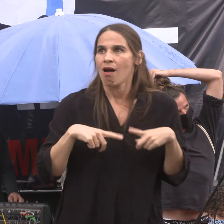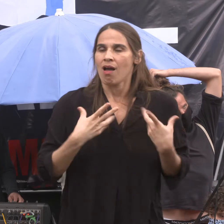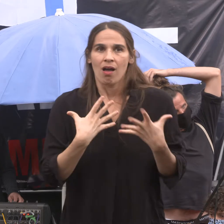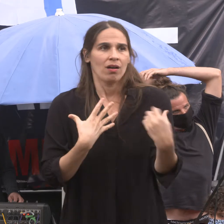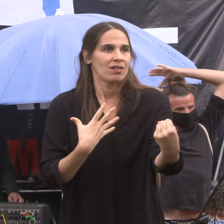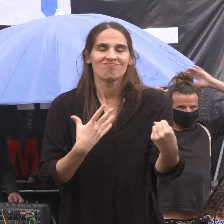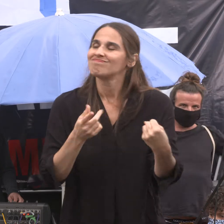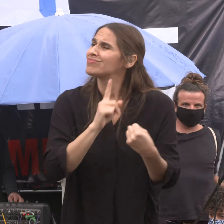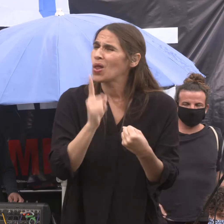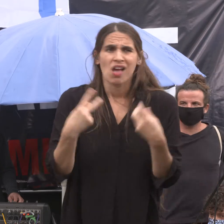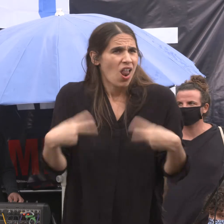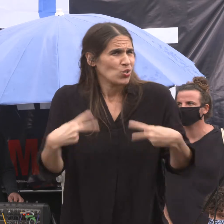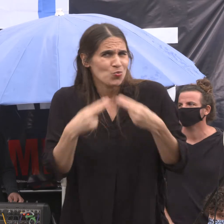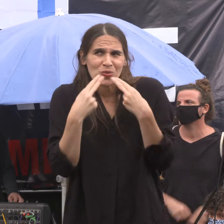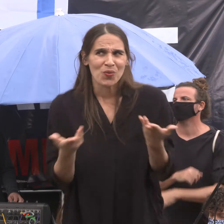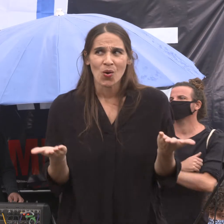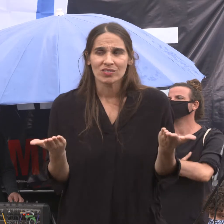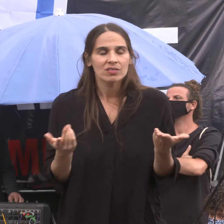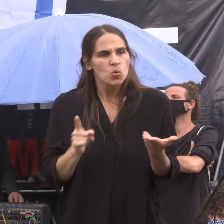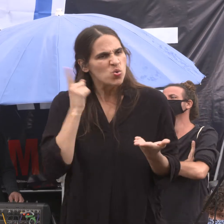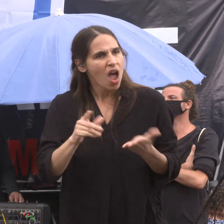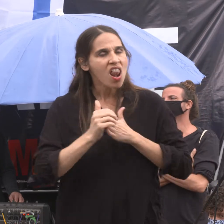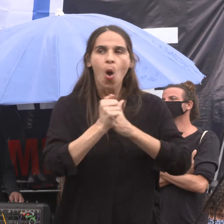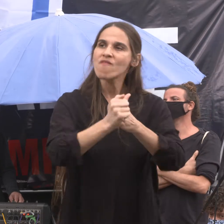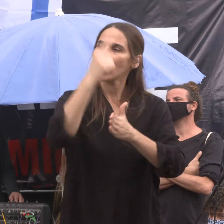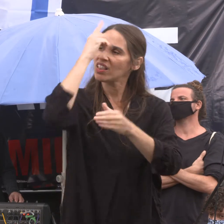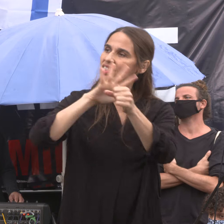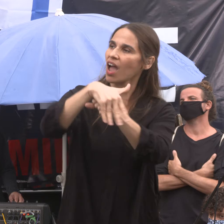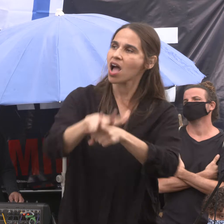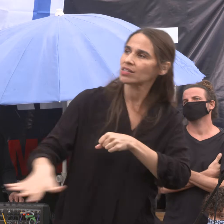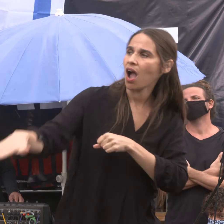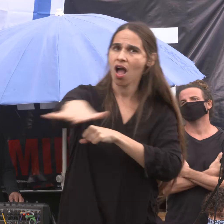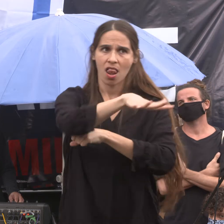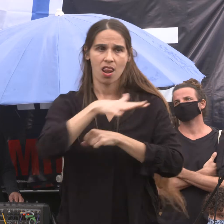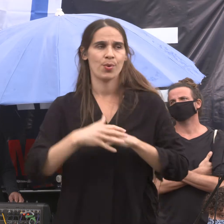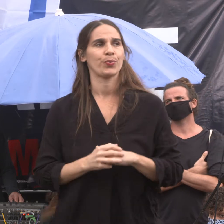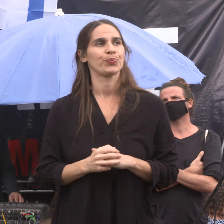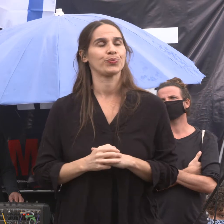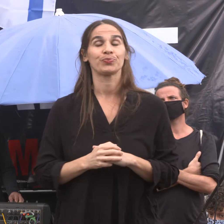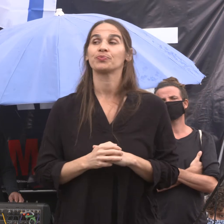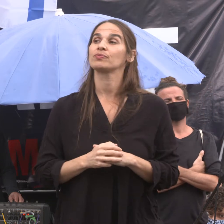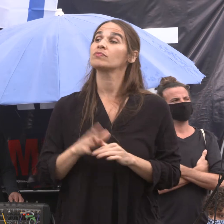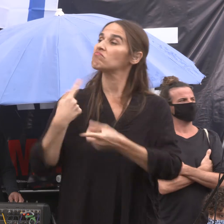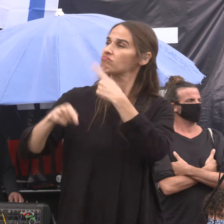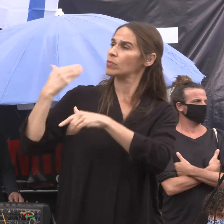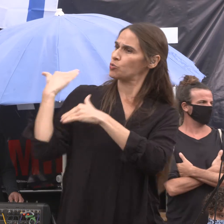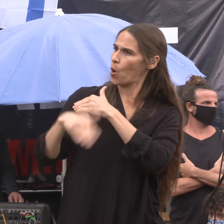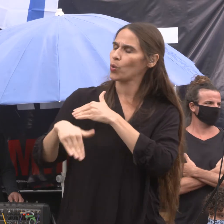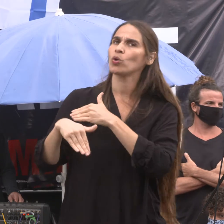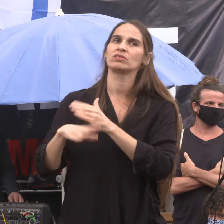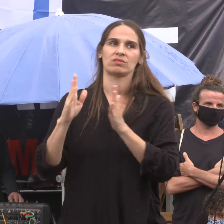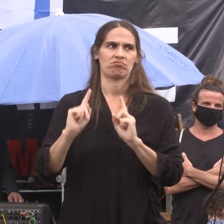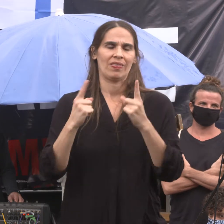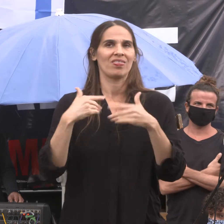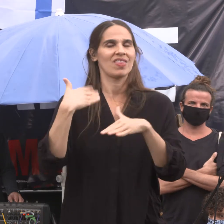לא אמור לחשוש מתגובות, הוא אמור להוביל דעת קהל. אחרי שבשנים האחרונות התרחש